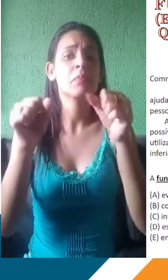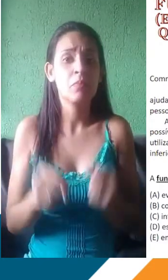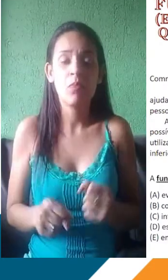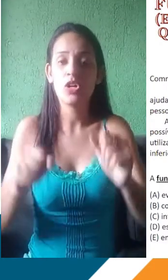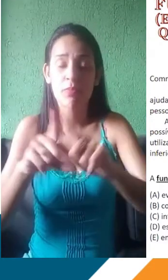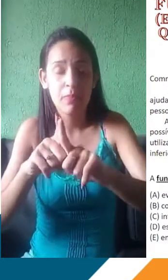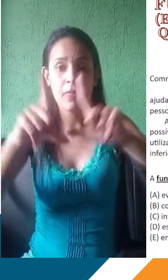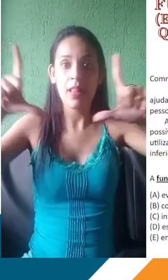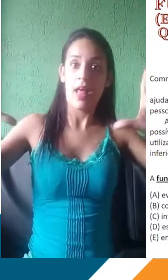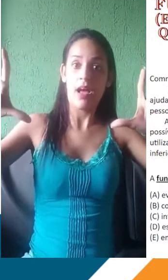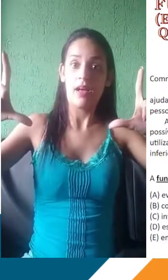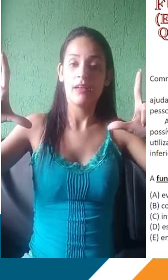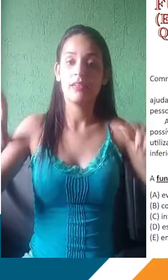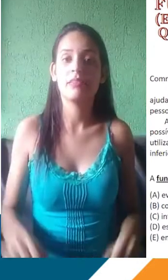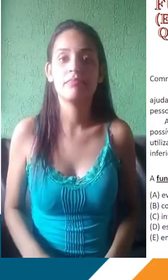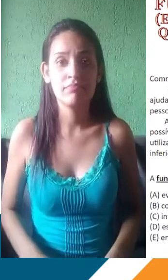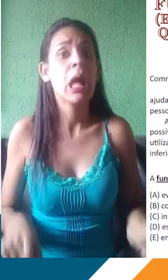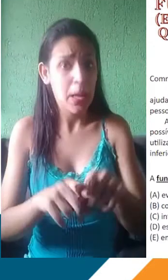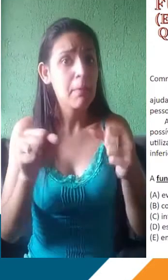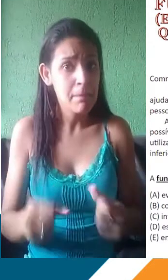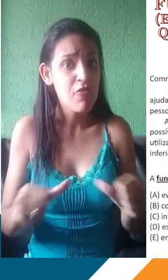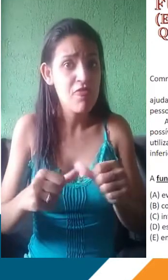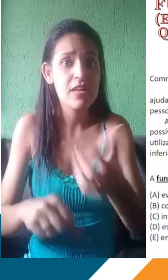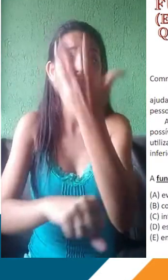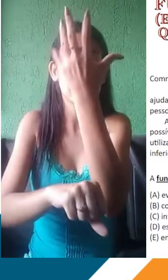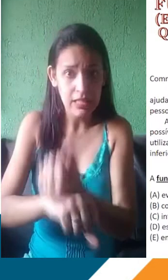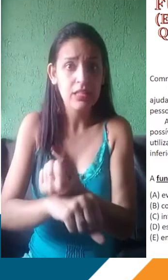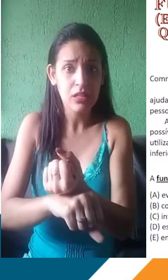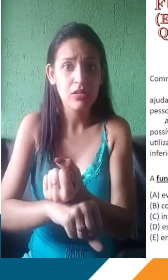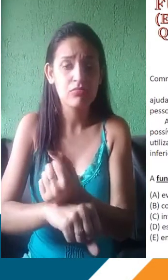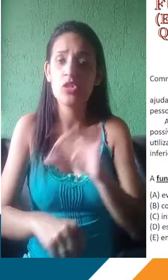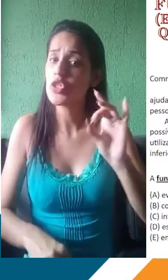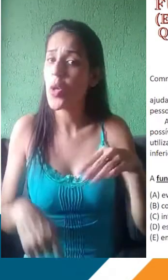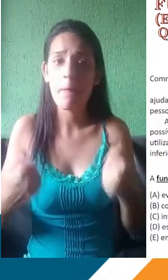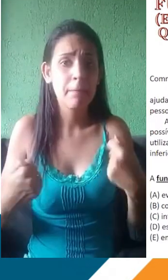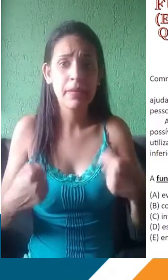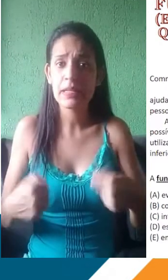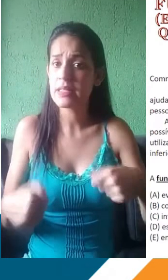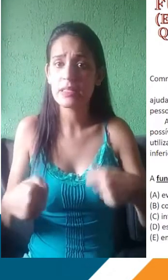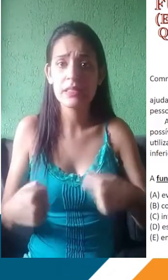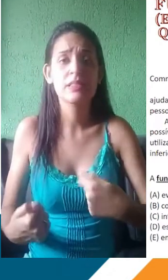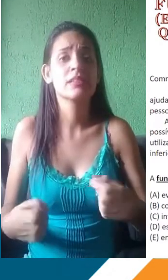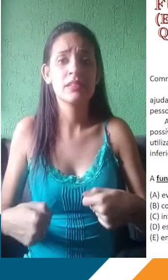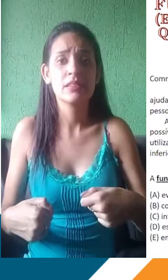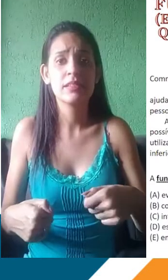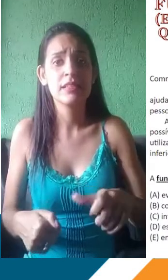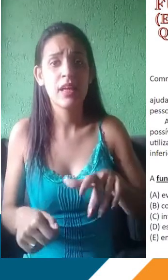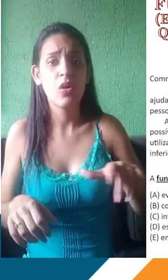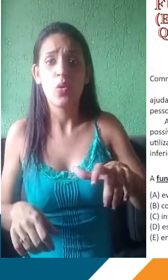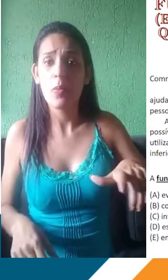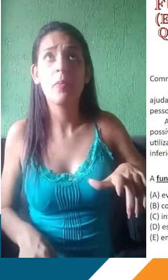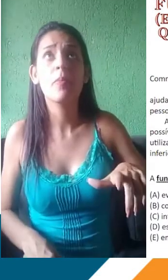a ferramenta de zoom. Para fazer o download, disponível para obras de domínio público, é preciso utilizar a seta localizada